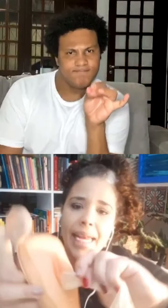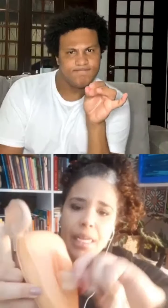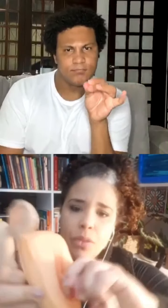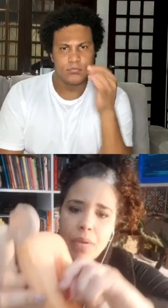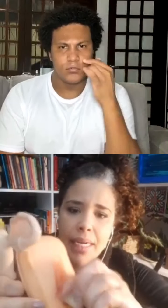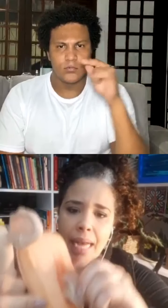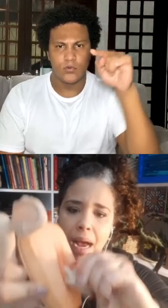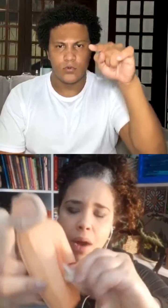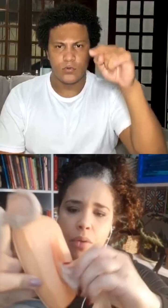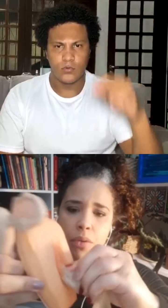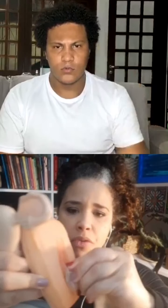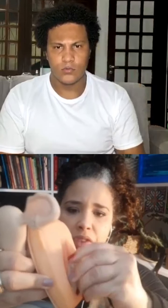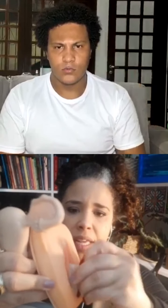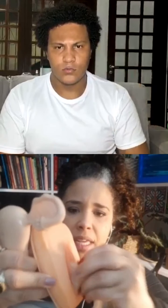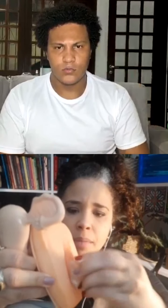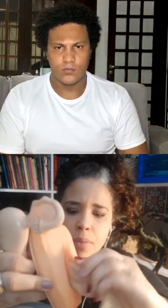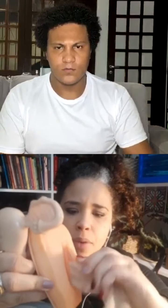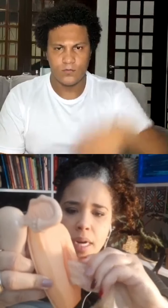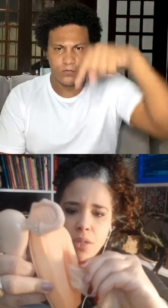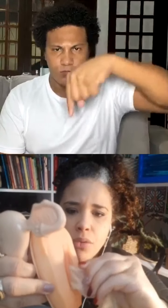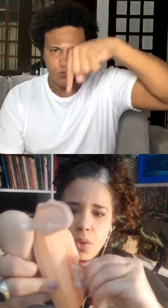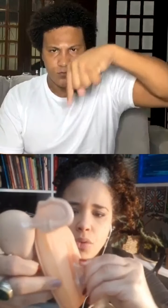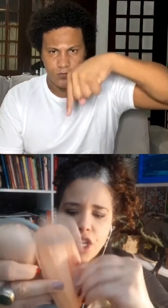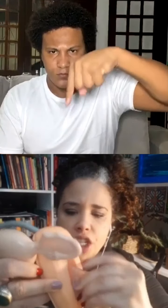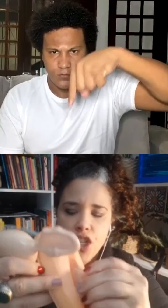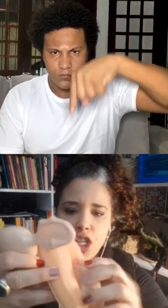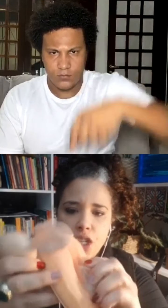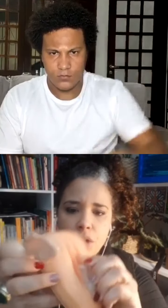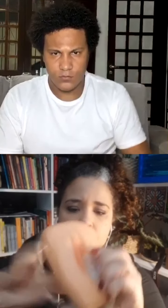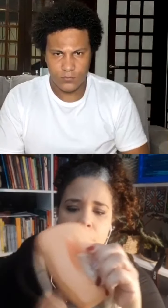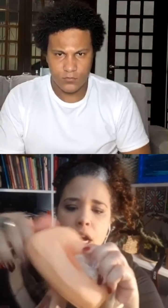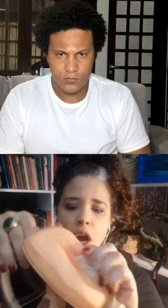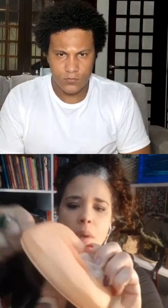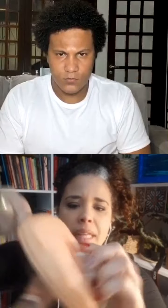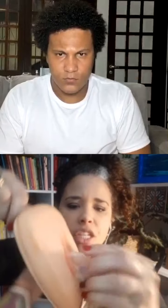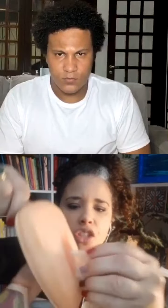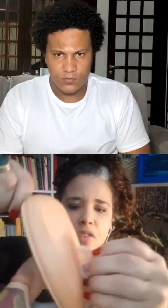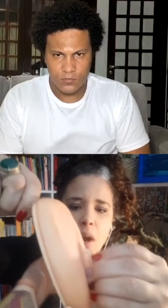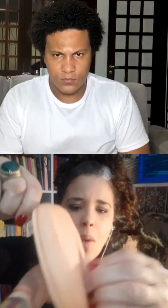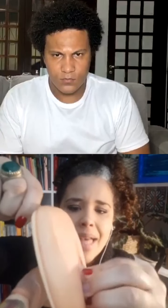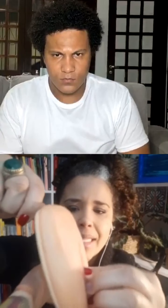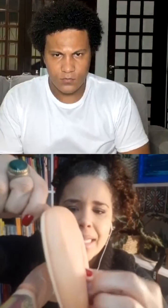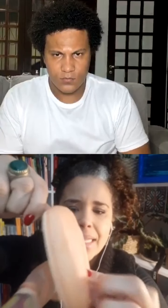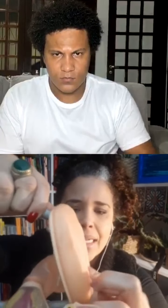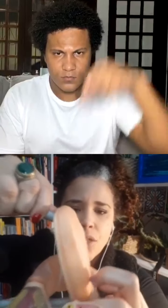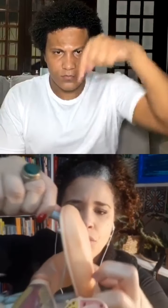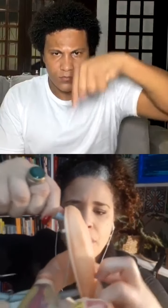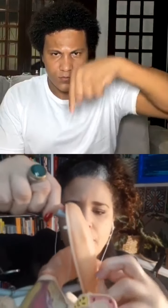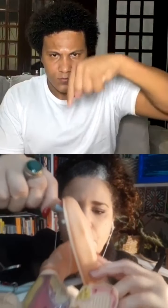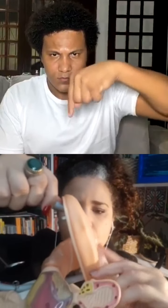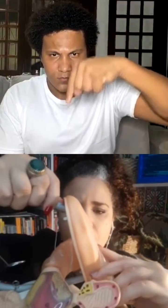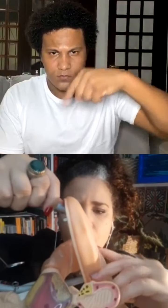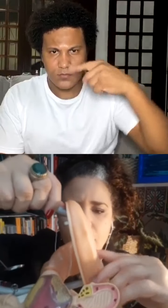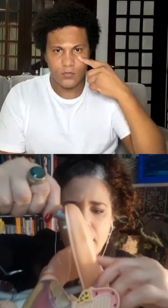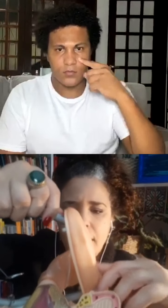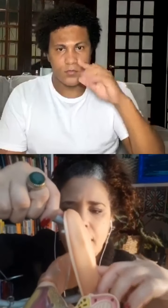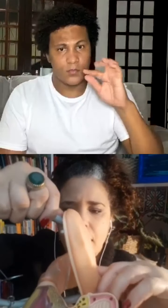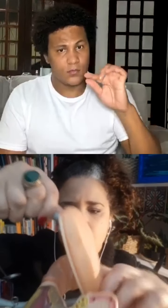insere no canal, vai empurrando com jeitinho. Quando ela estiver quase entrando, empurra